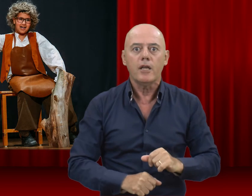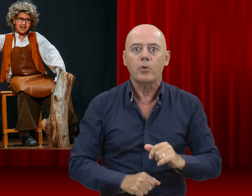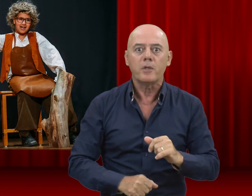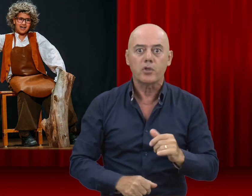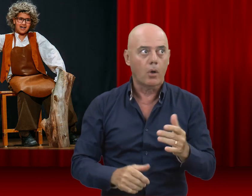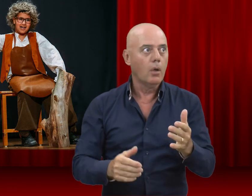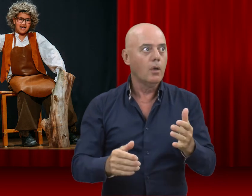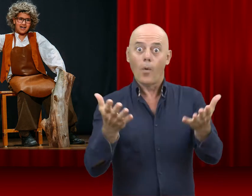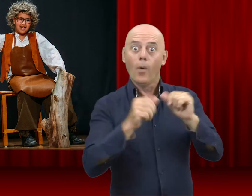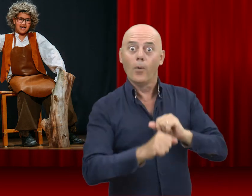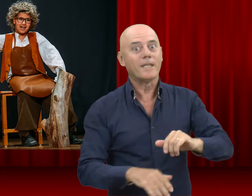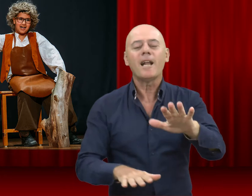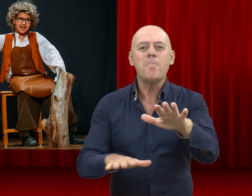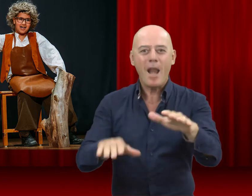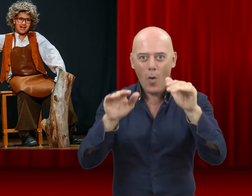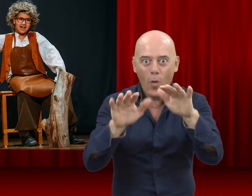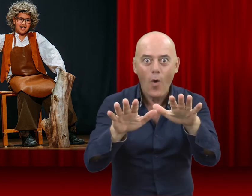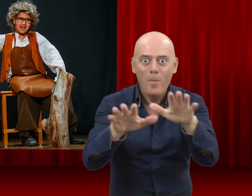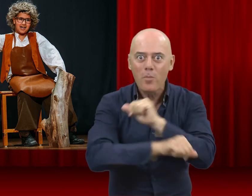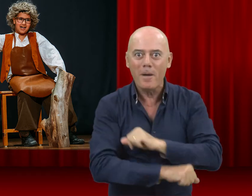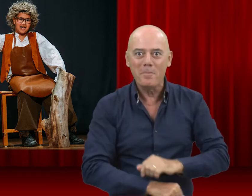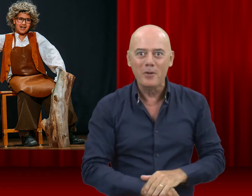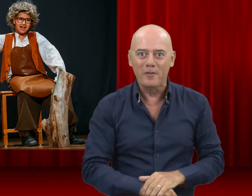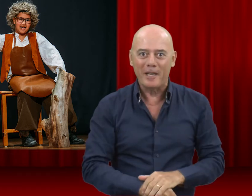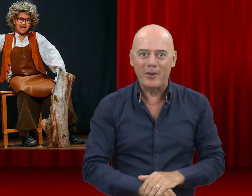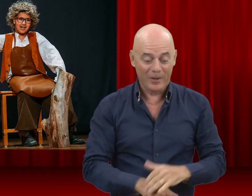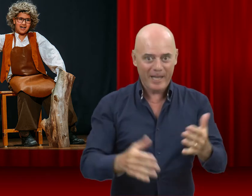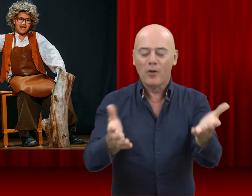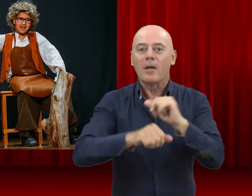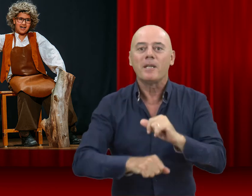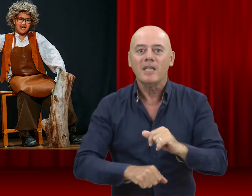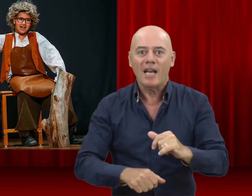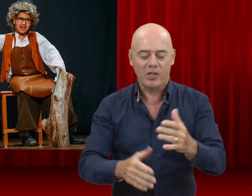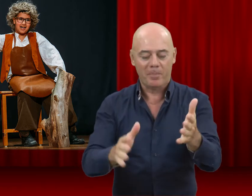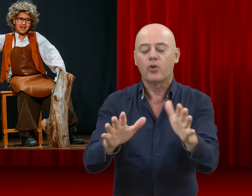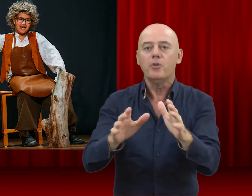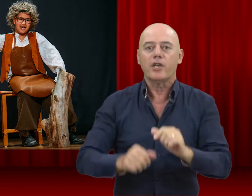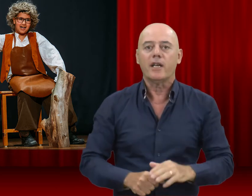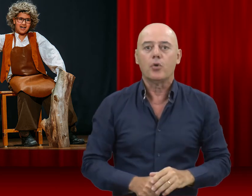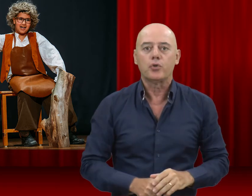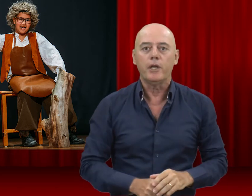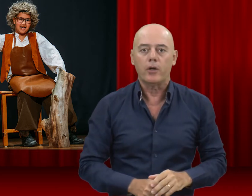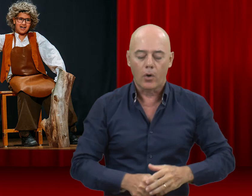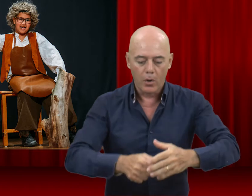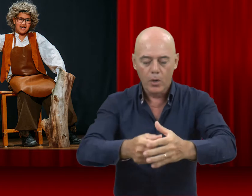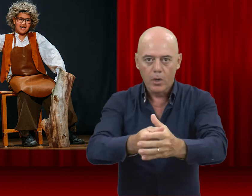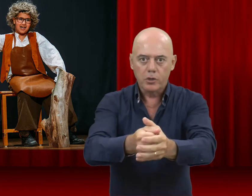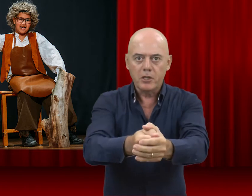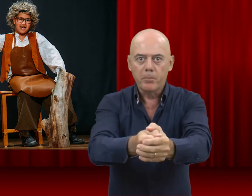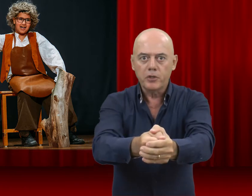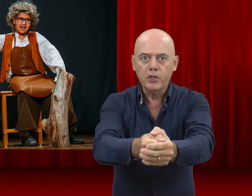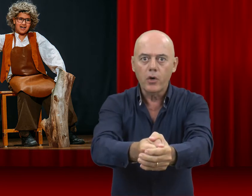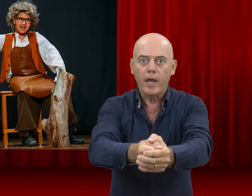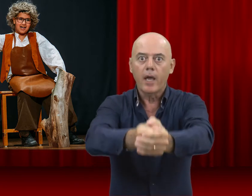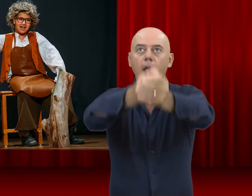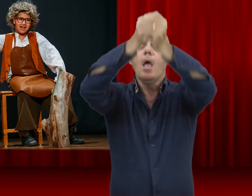burattino di legno, pensò. Oh, sarà bello come un bambino vero! E allora prese l'ascia per cominciare a costruirlo. Si mise